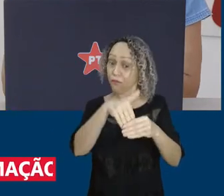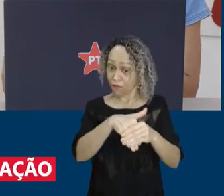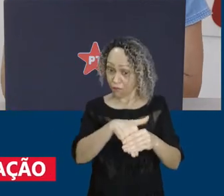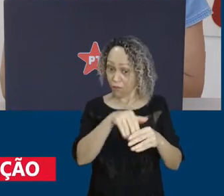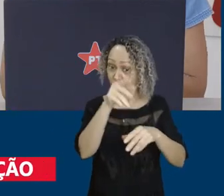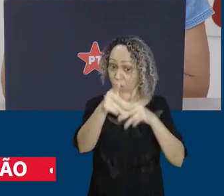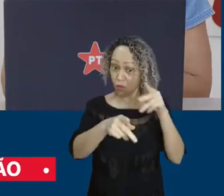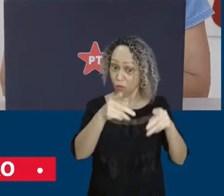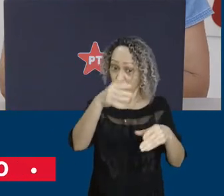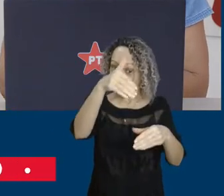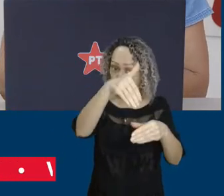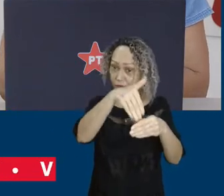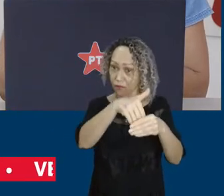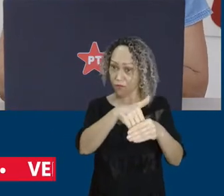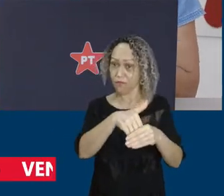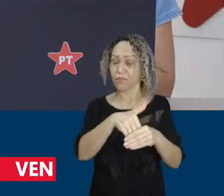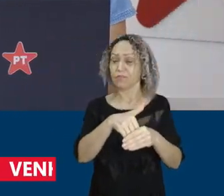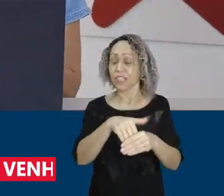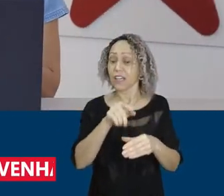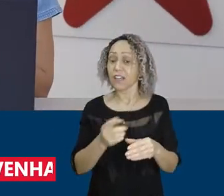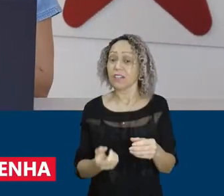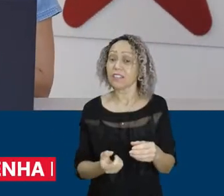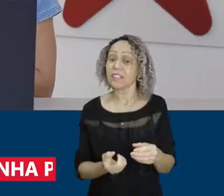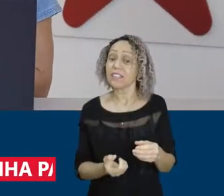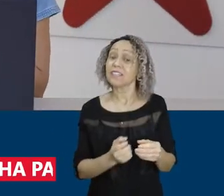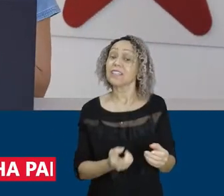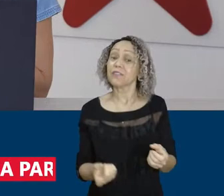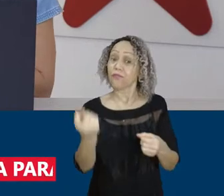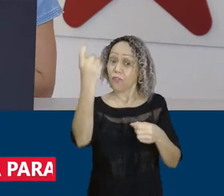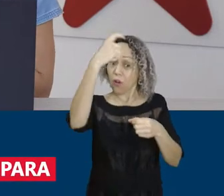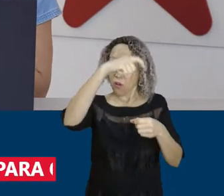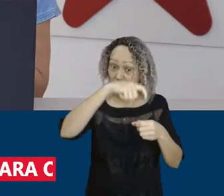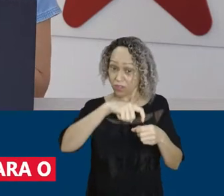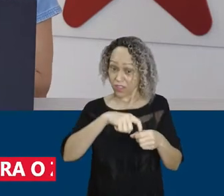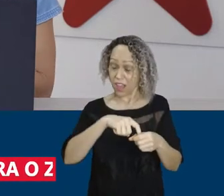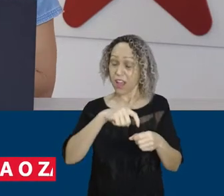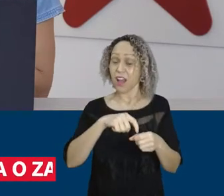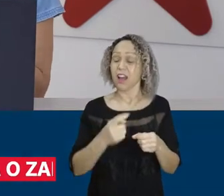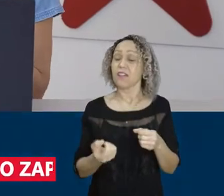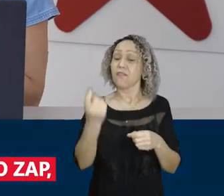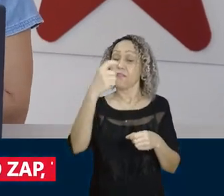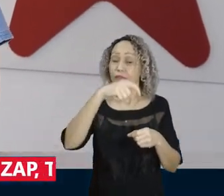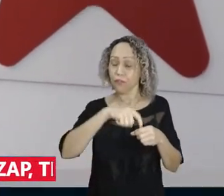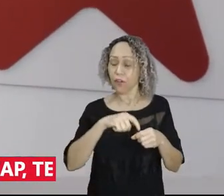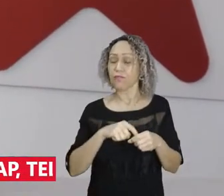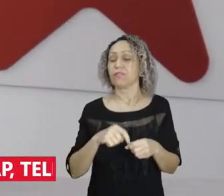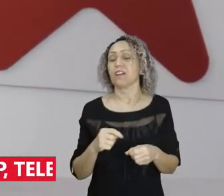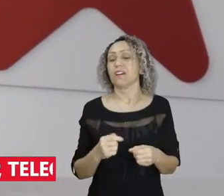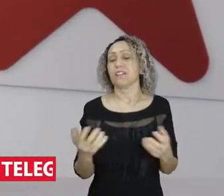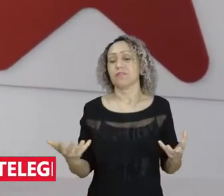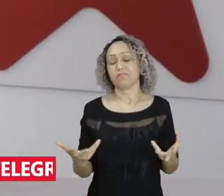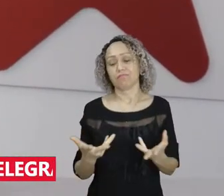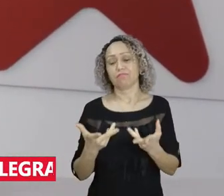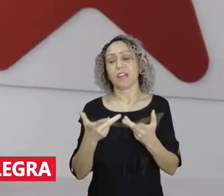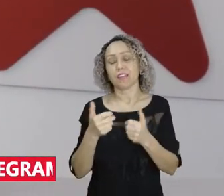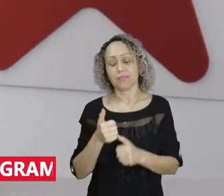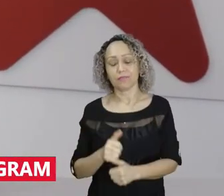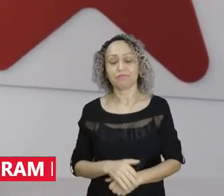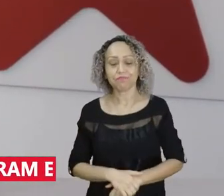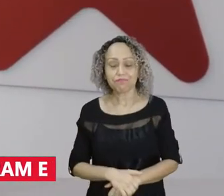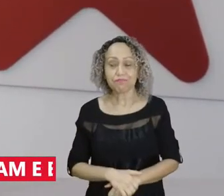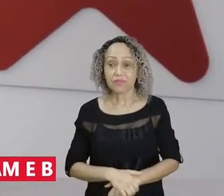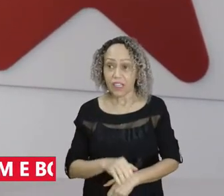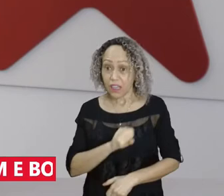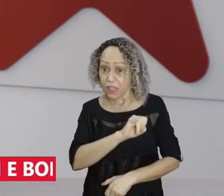e voltarão melhores ainda. Obrigado. Tomara, a gente que te agradece. Bom dia, Tereza. E se você chegou agora